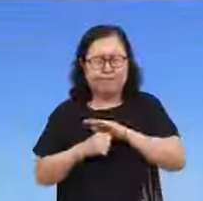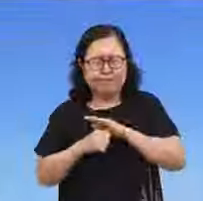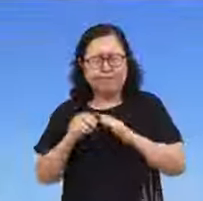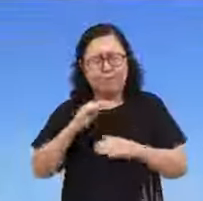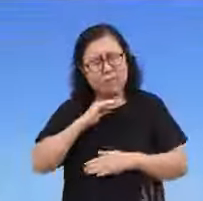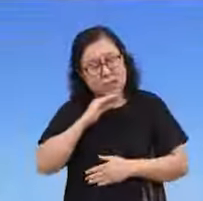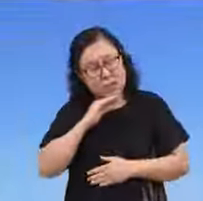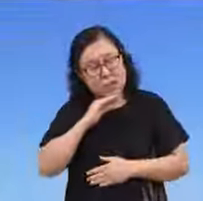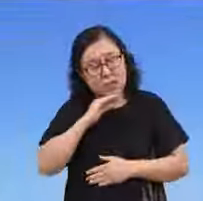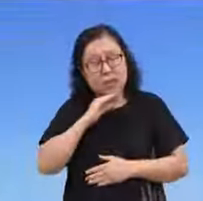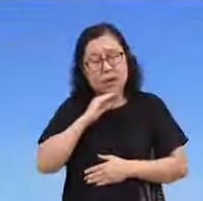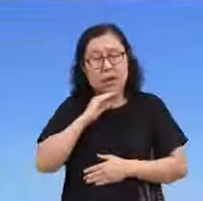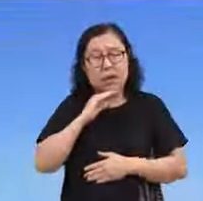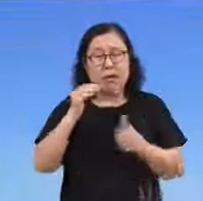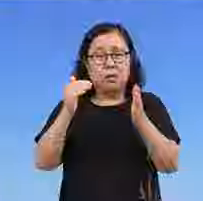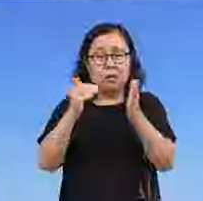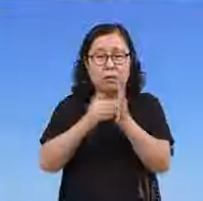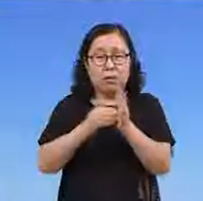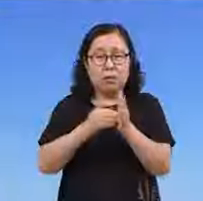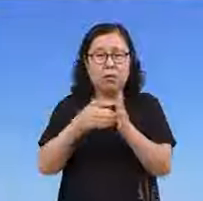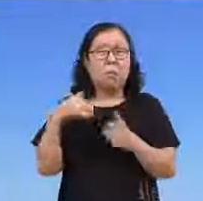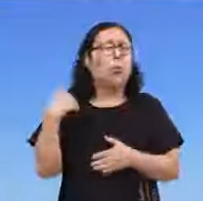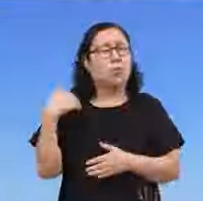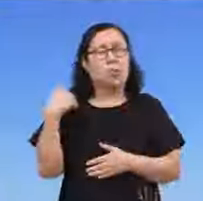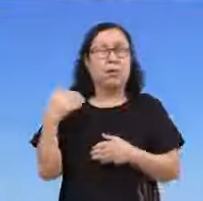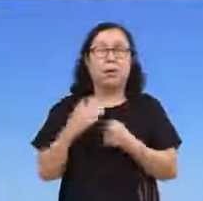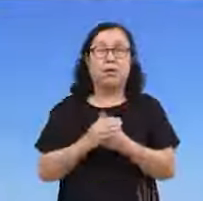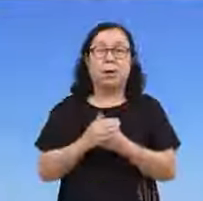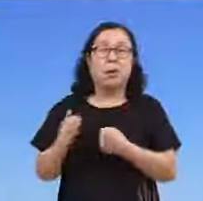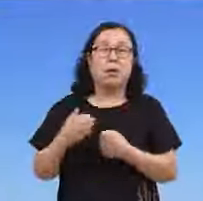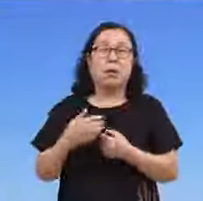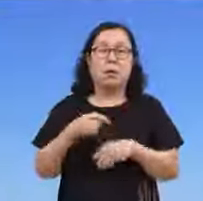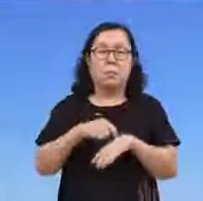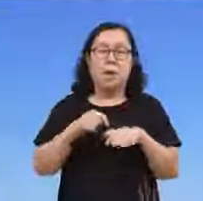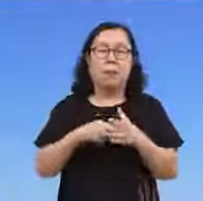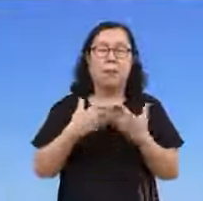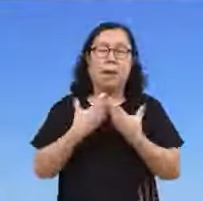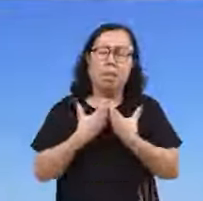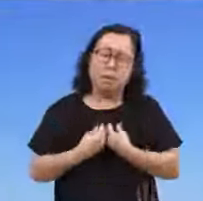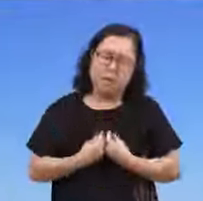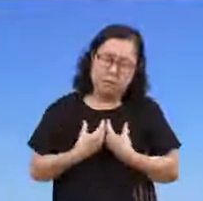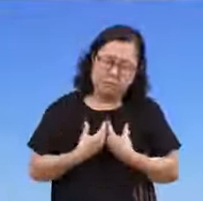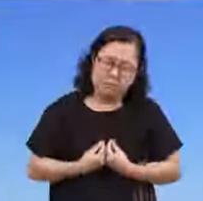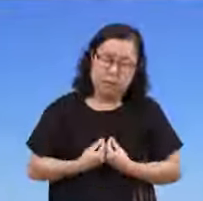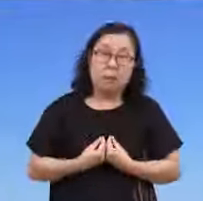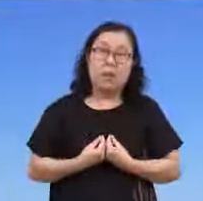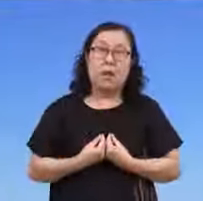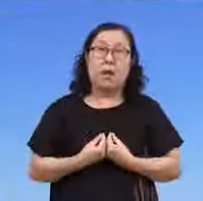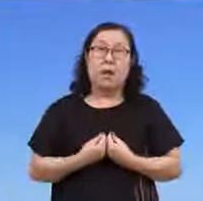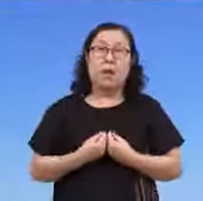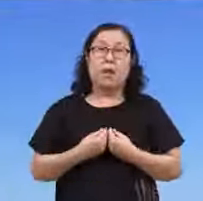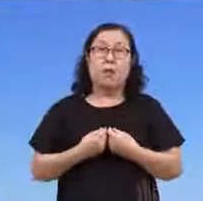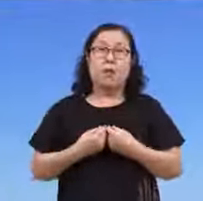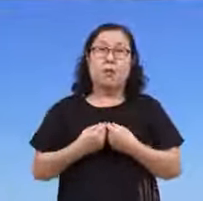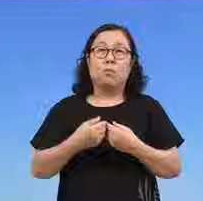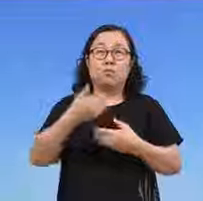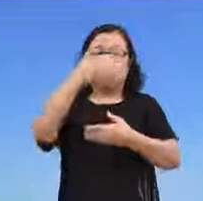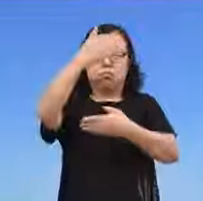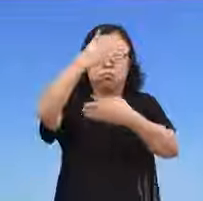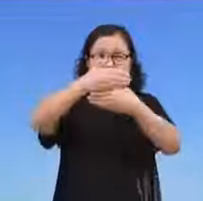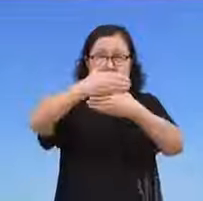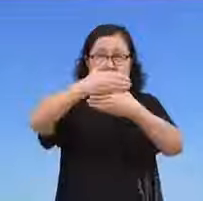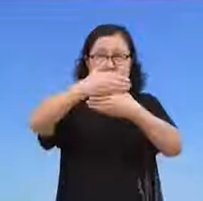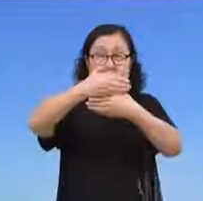견뎠는데 이게 언제 끝날지 모르는 그런 절망적인 마음 때문에, 그래서 그 프로에서 폐업하시는 남자,